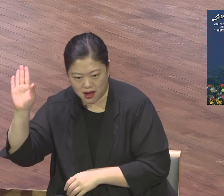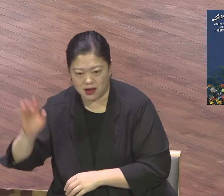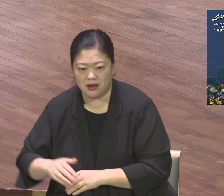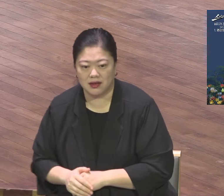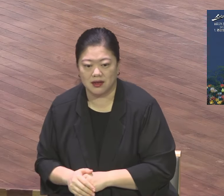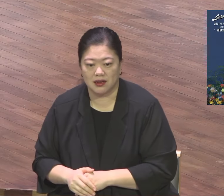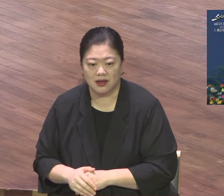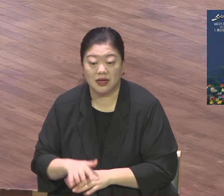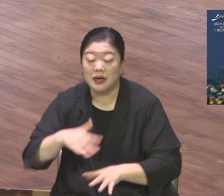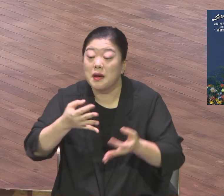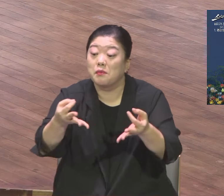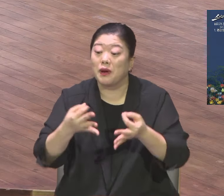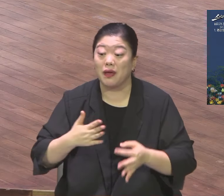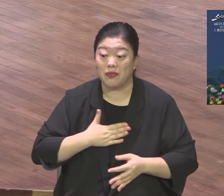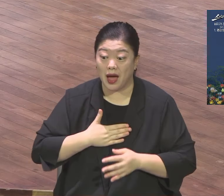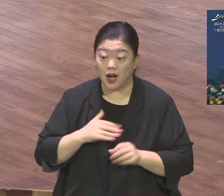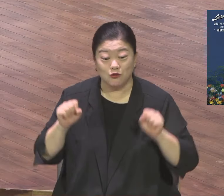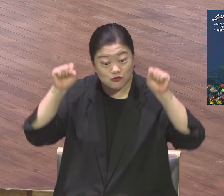안 생겼지.